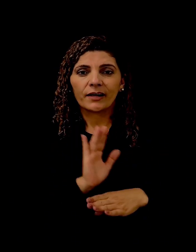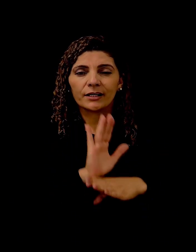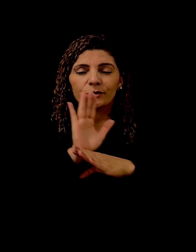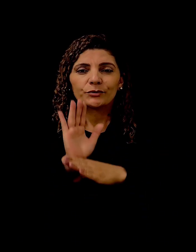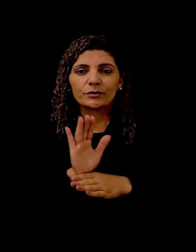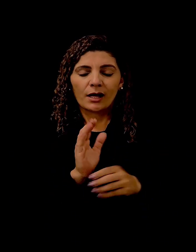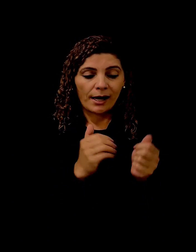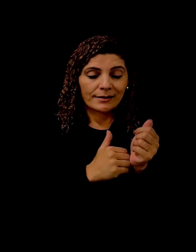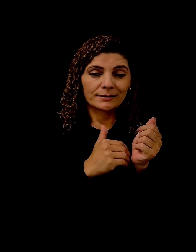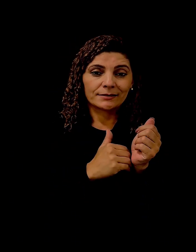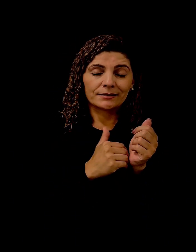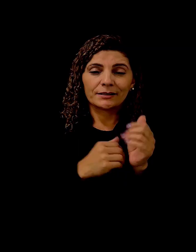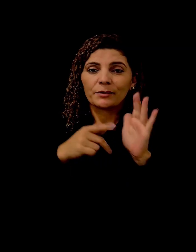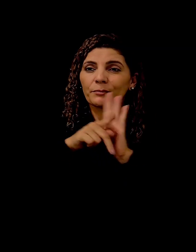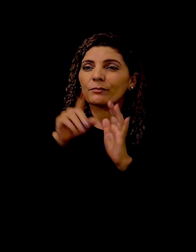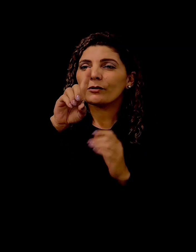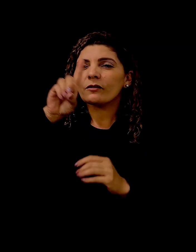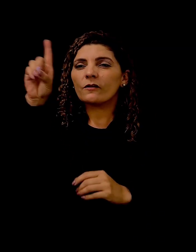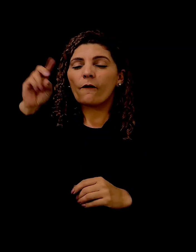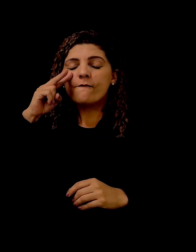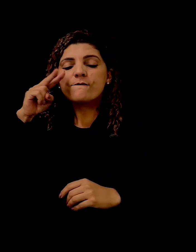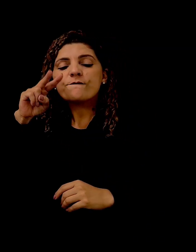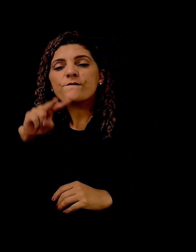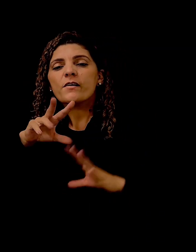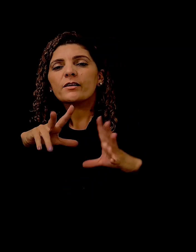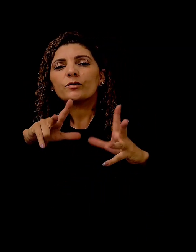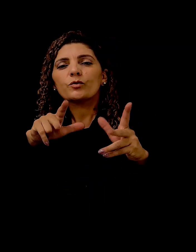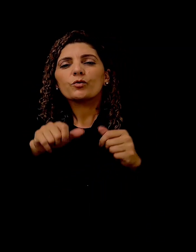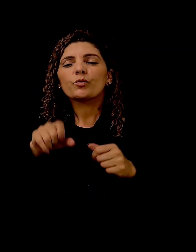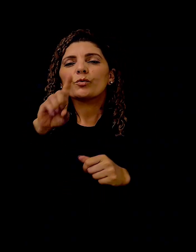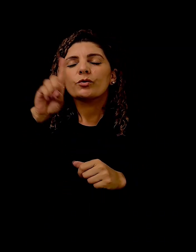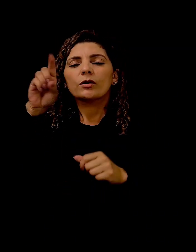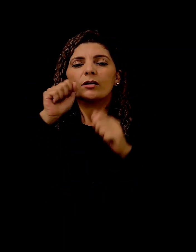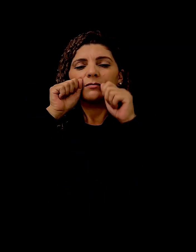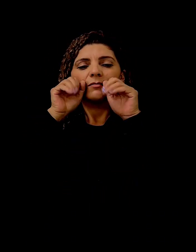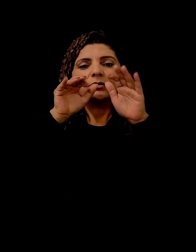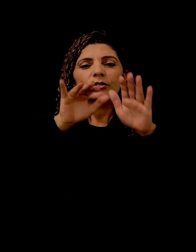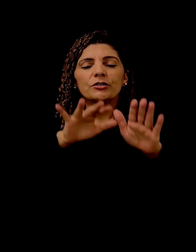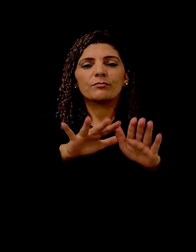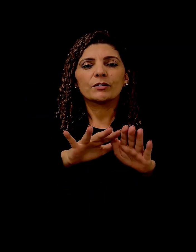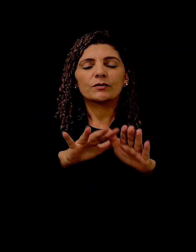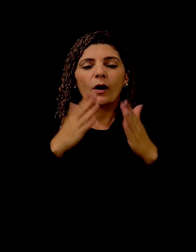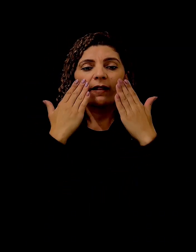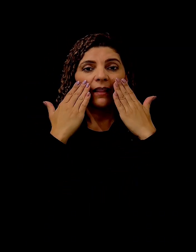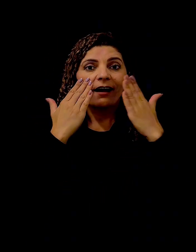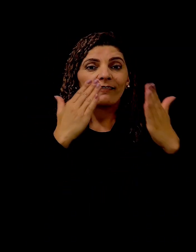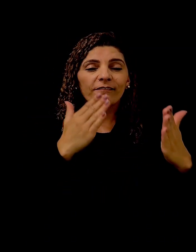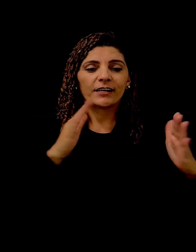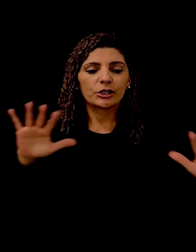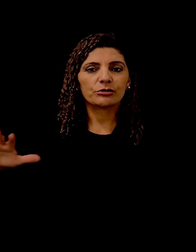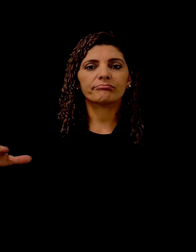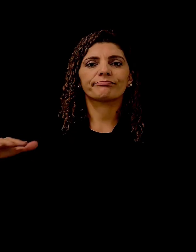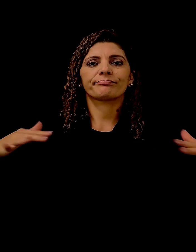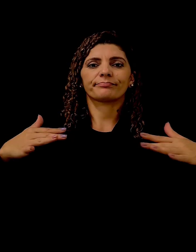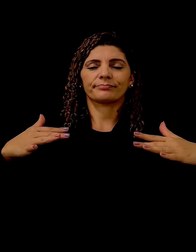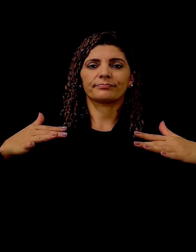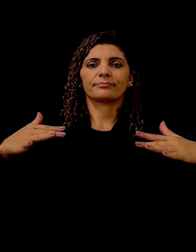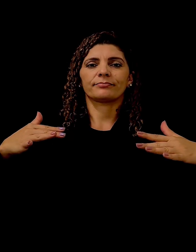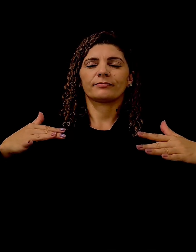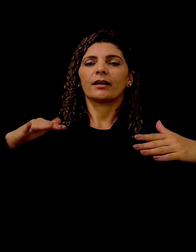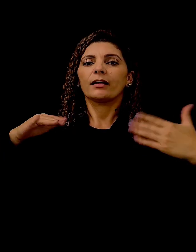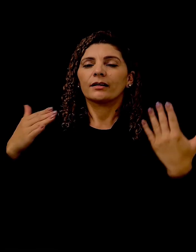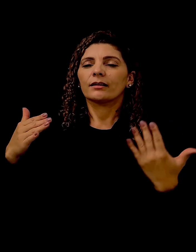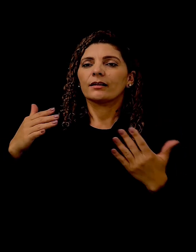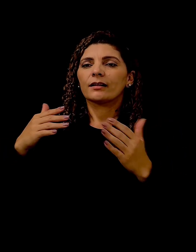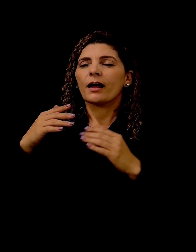em secreto, ele mesmo te recompensará publicamente. É o pai que tem que